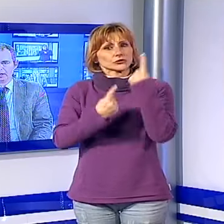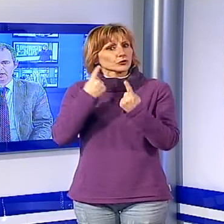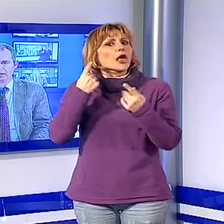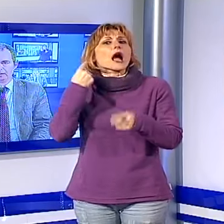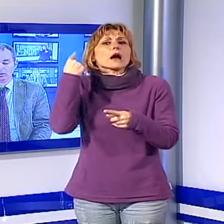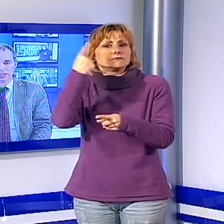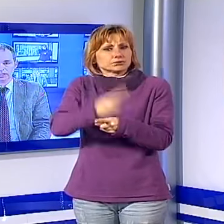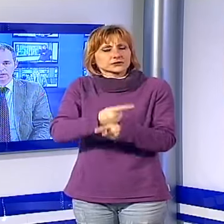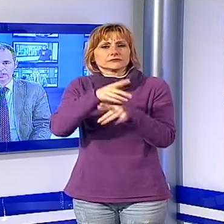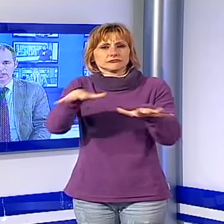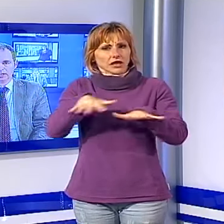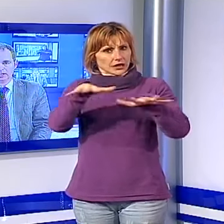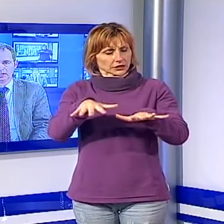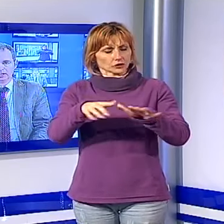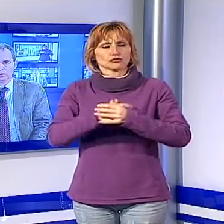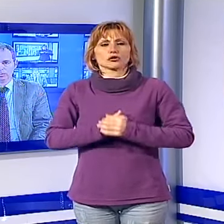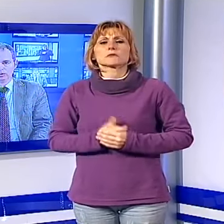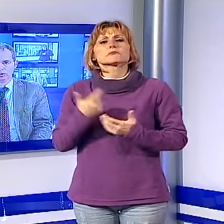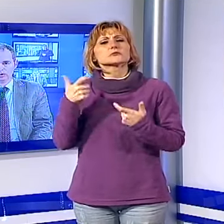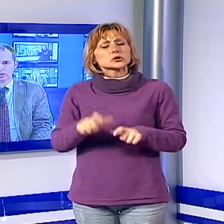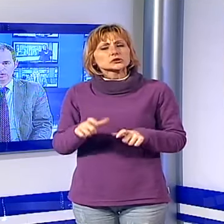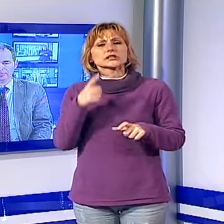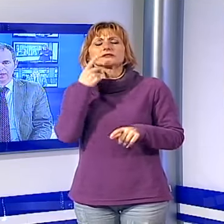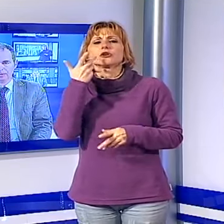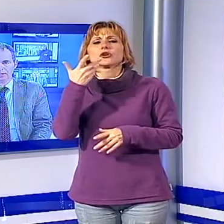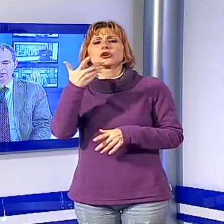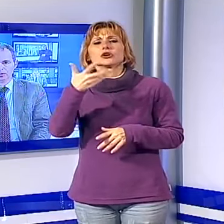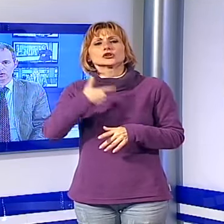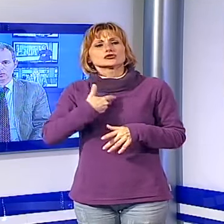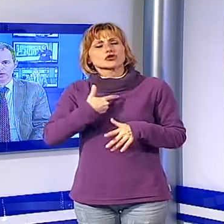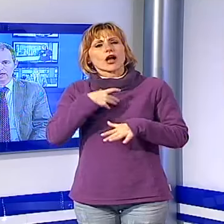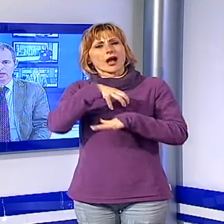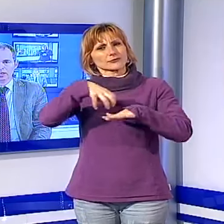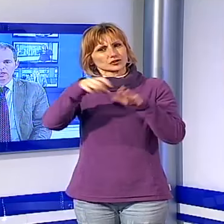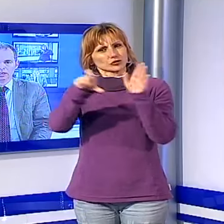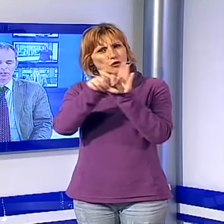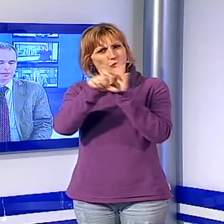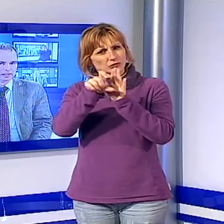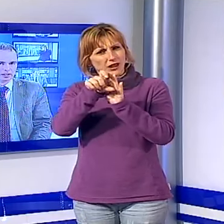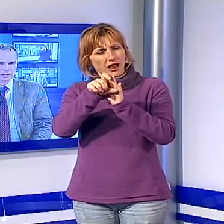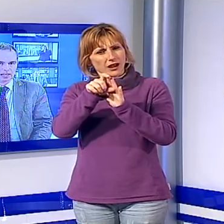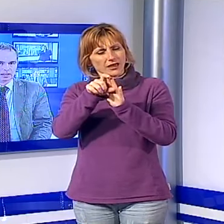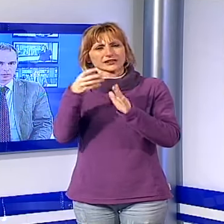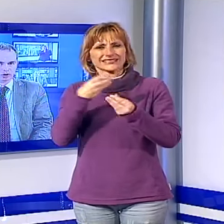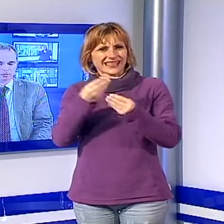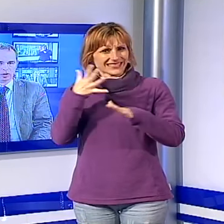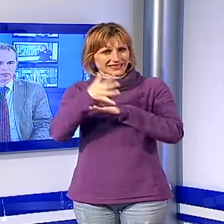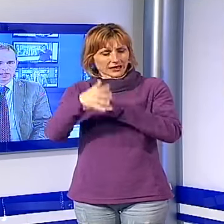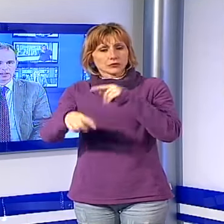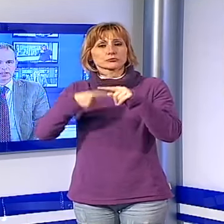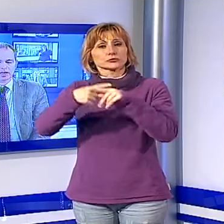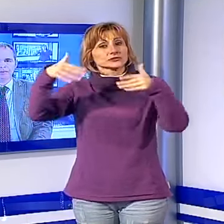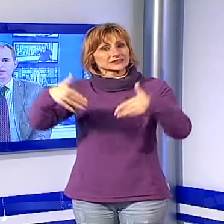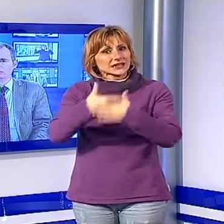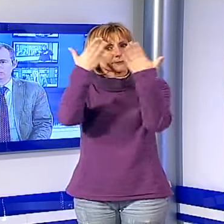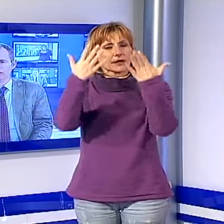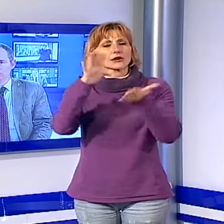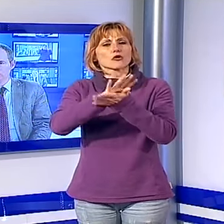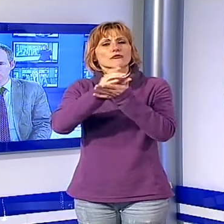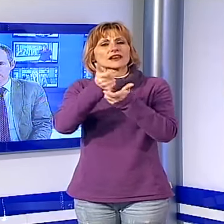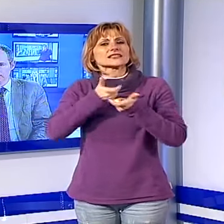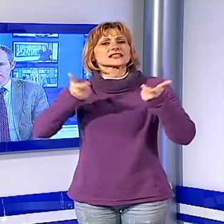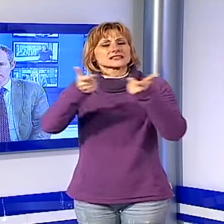non cessano gli attacchi delle opposizioni all'amministrazione comunale, questa mattina c'è stata in municipio una conferenza stampa del